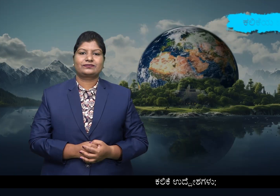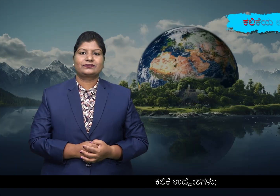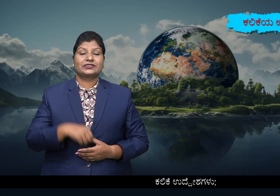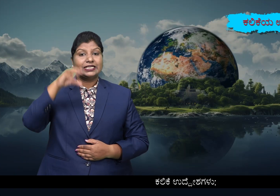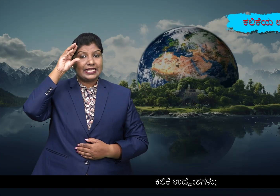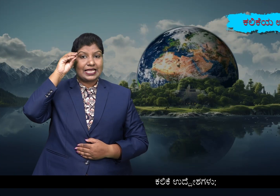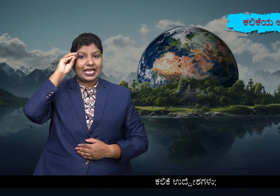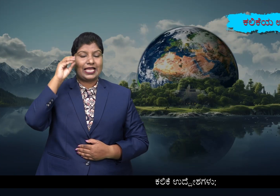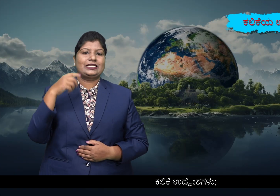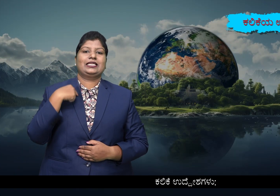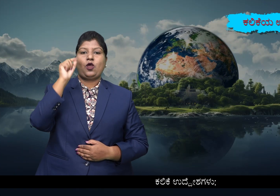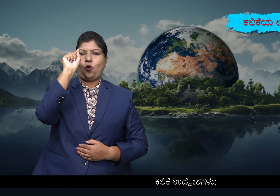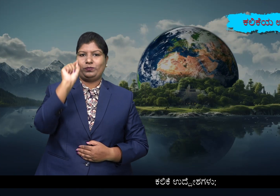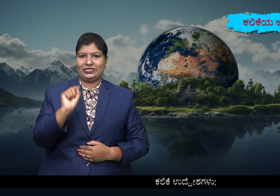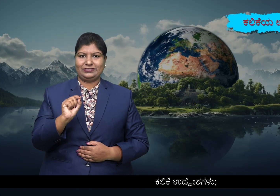ಕಲಿಕೆಯ ಉದ್ದೇಶಗಳು